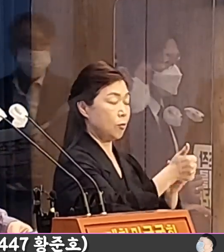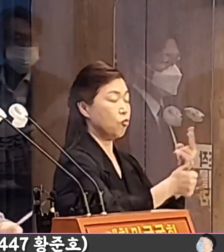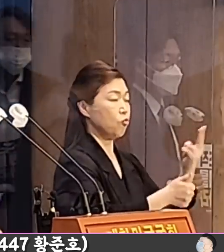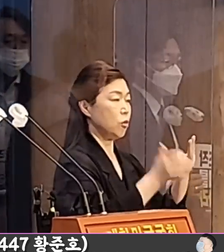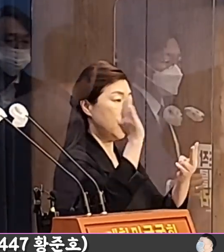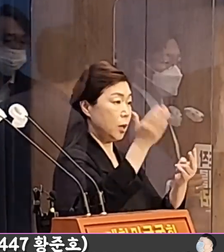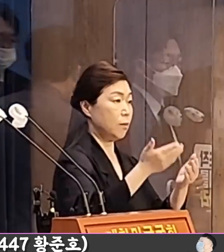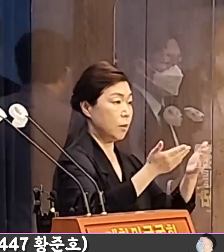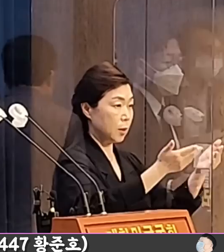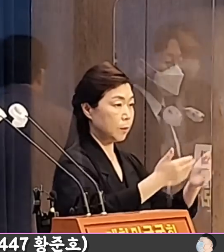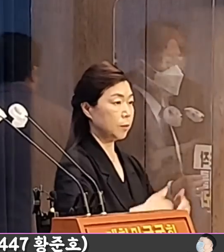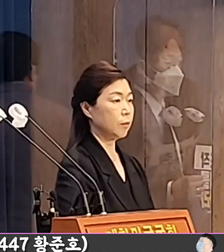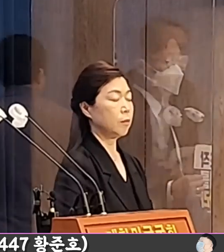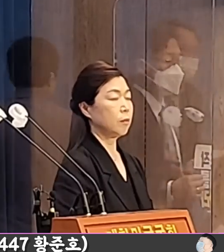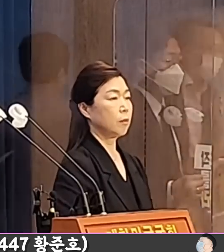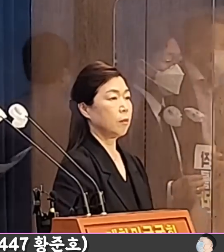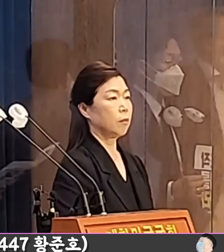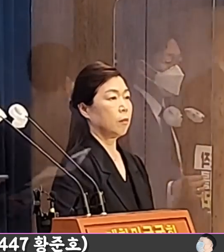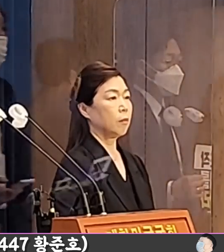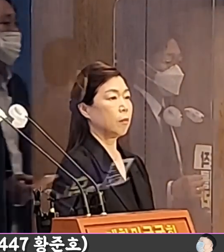말씀드리겠습니다.